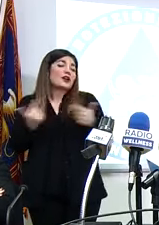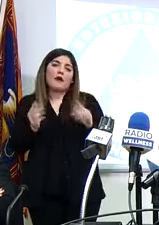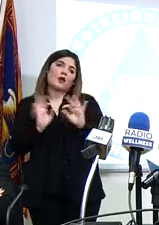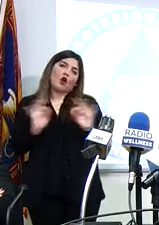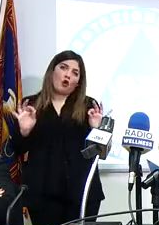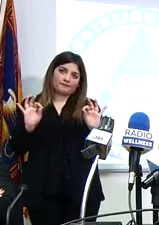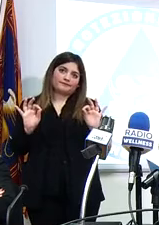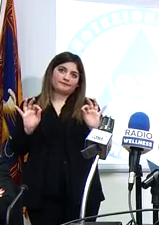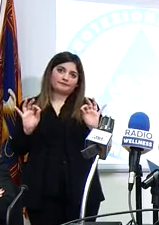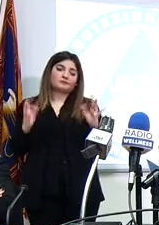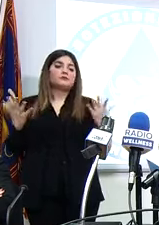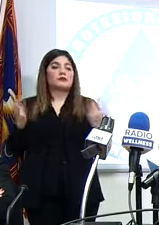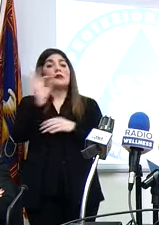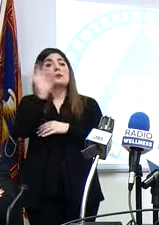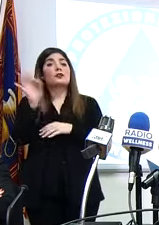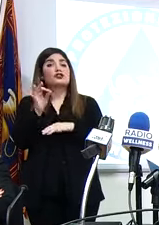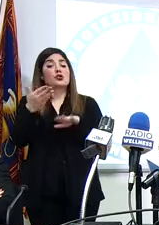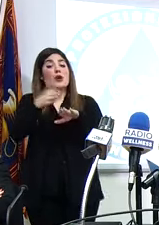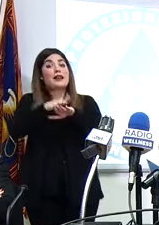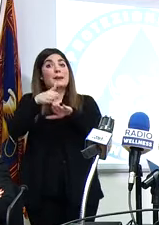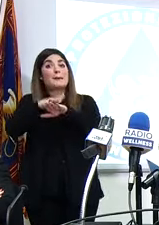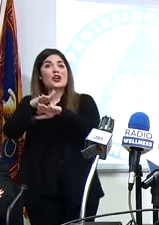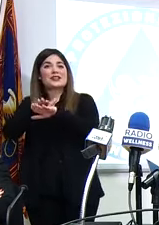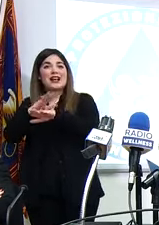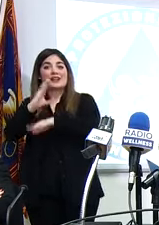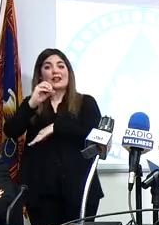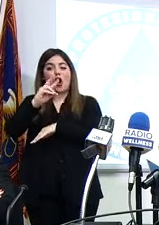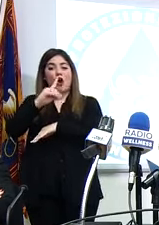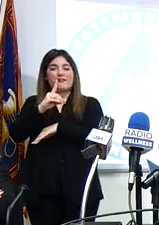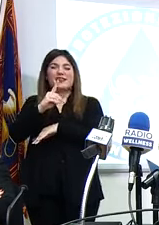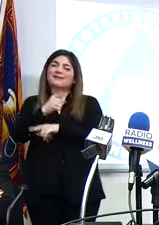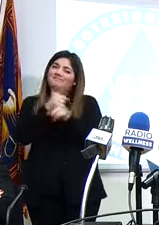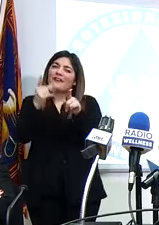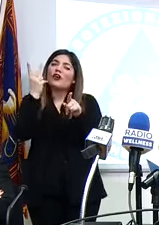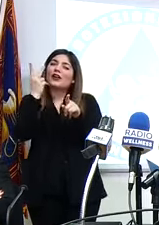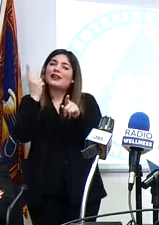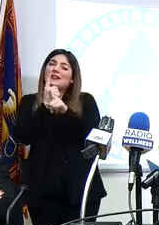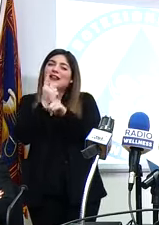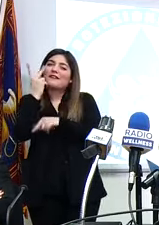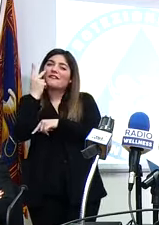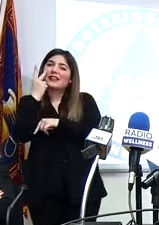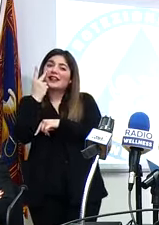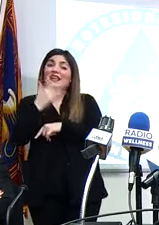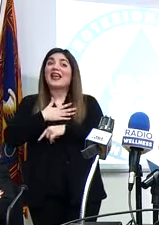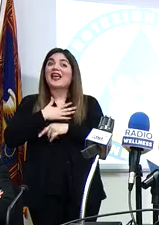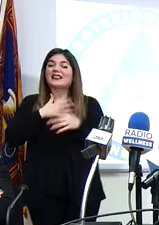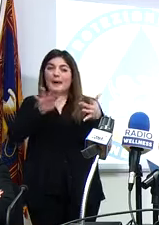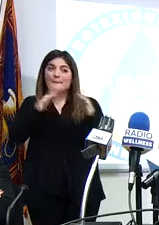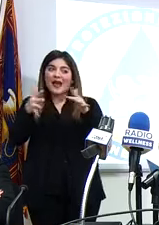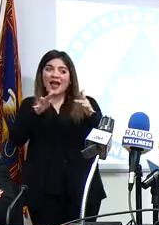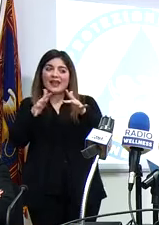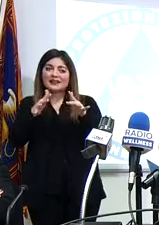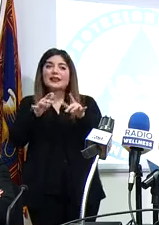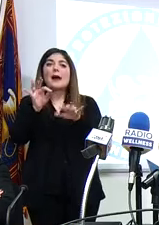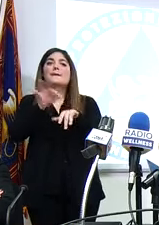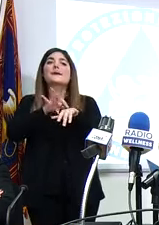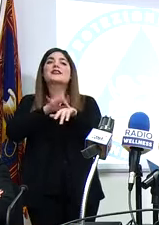precisi? Beh, guardate l'età media intanto dei pazienti, perché spesso quando si fa questa narrazione